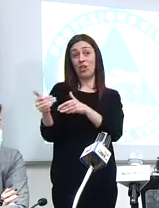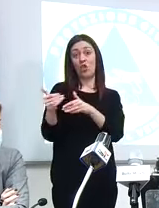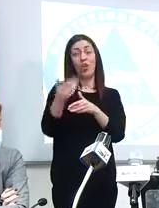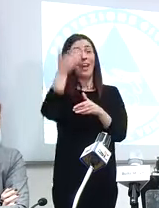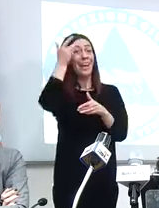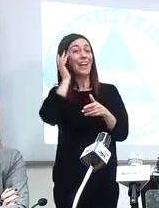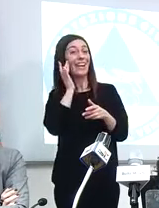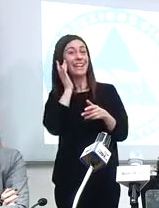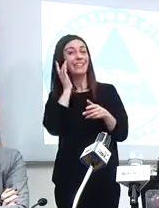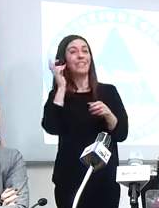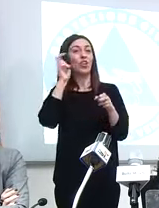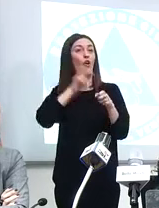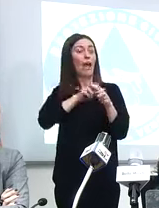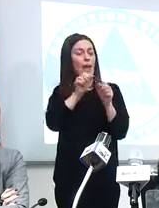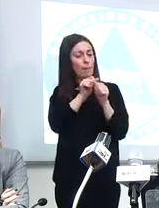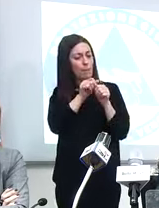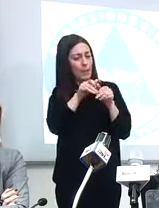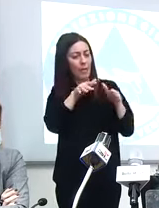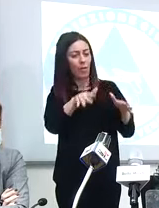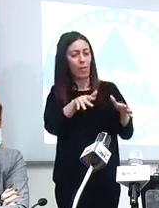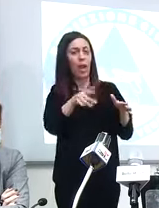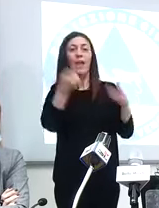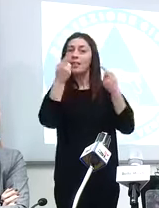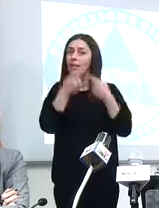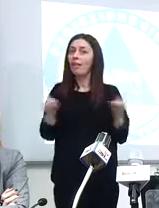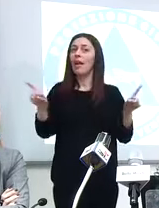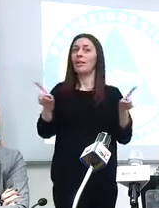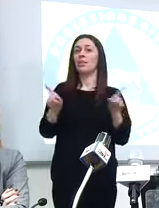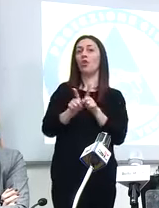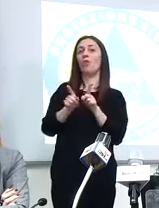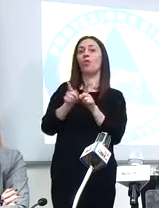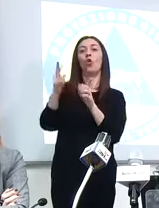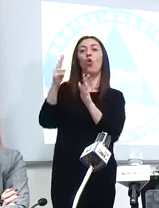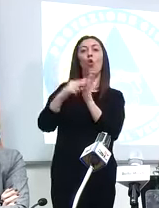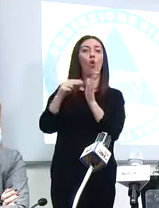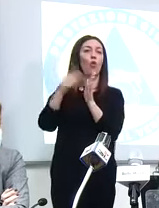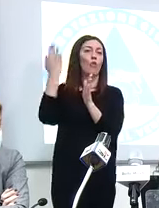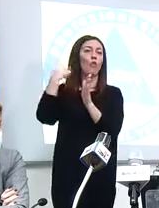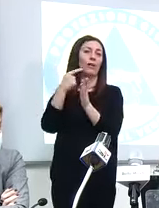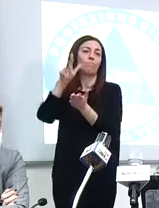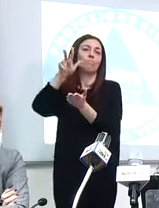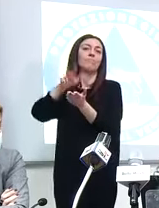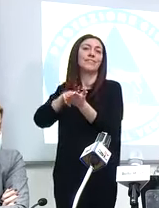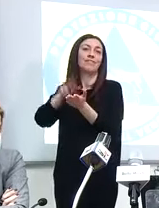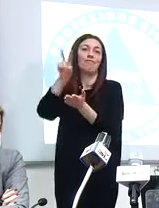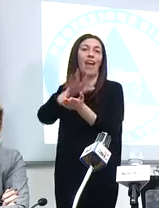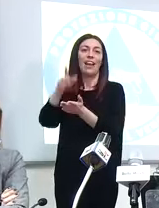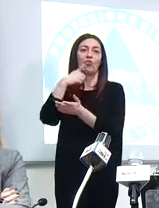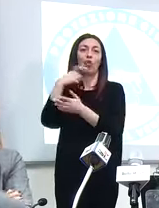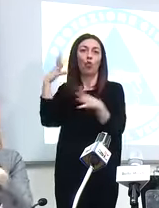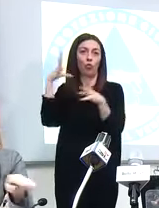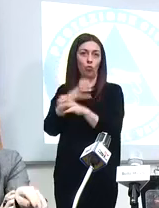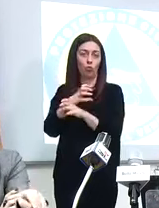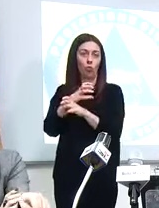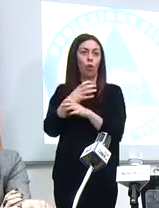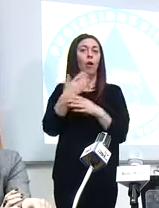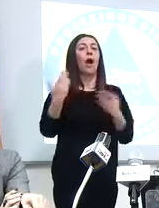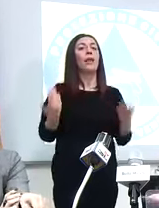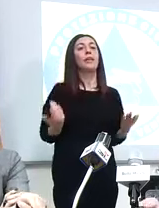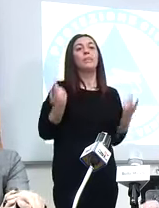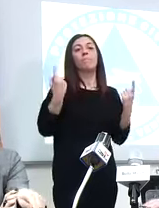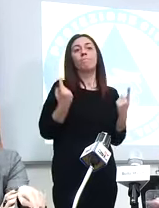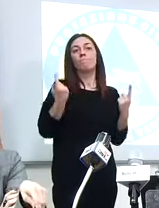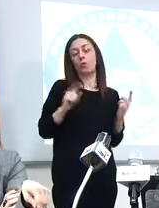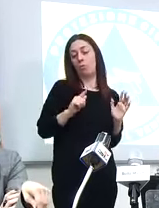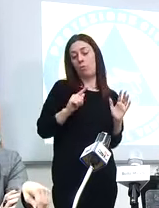è completamente fuori, cioè le due cose non sussistono. Noi adesso aspettiamo, come ogni settimana, la valutazione sulla